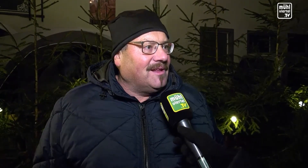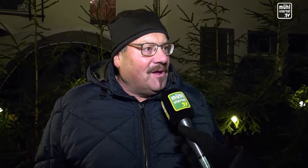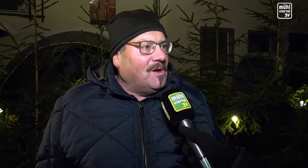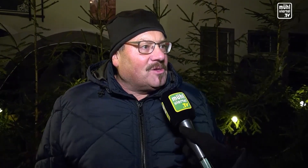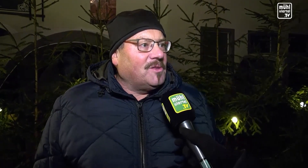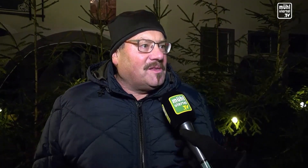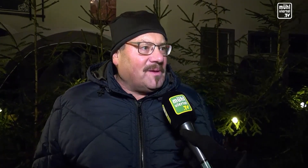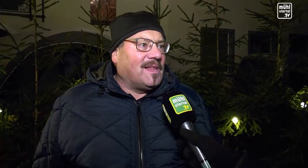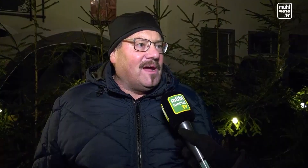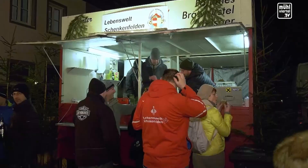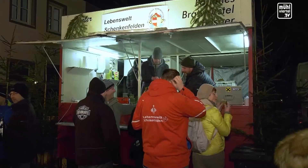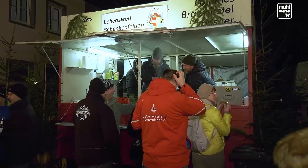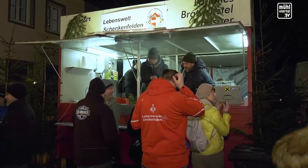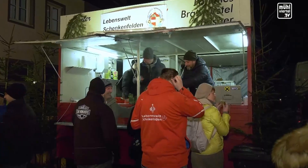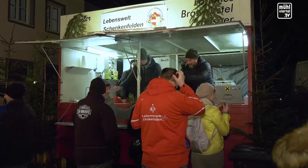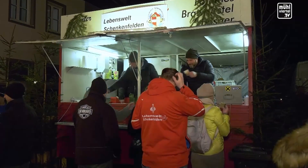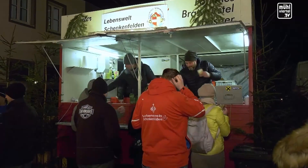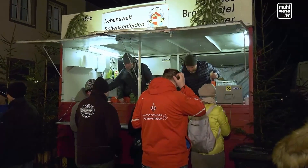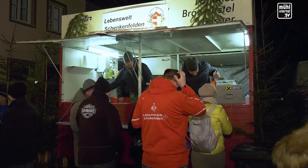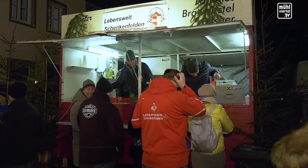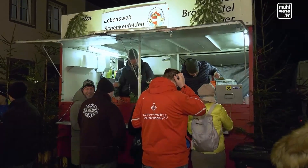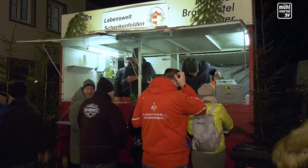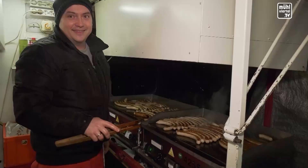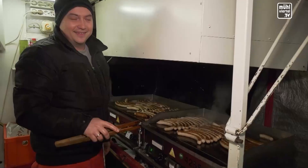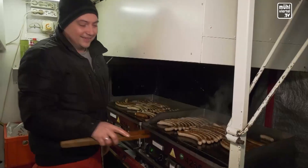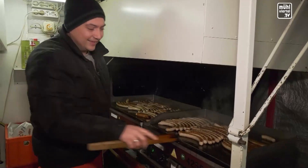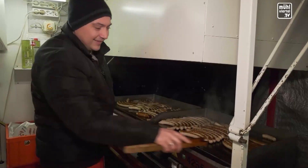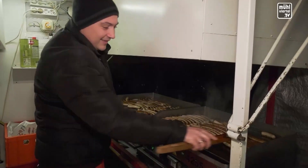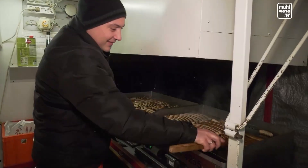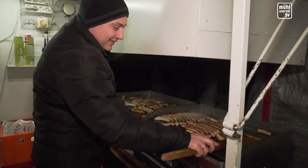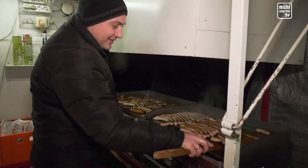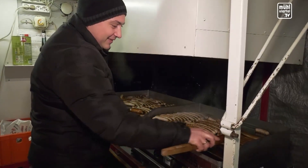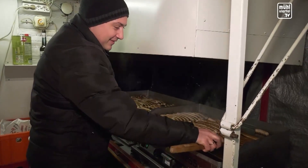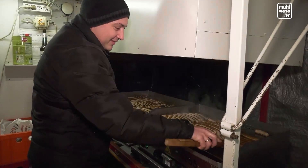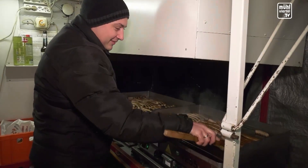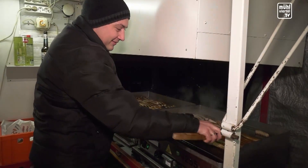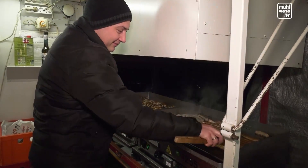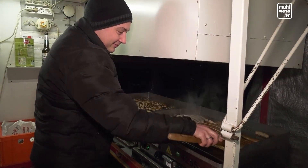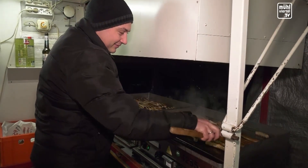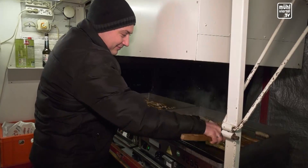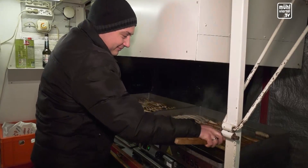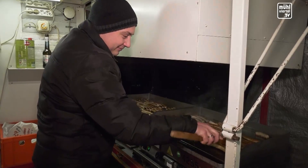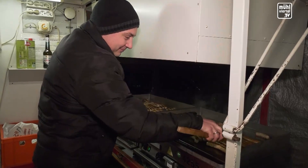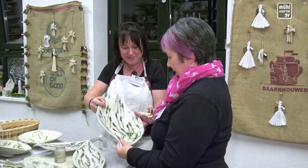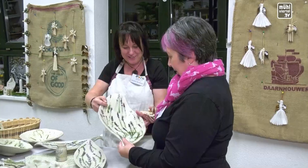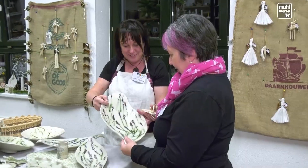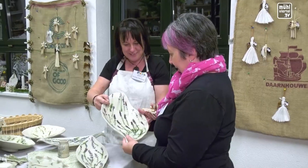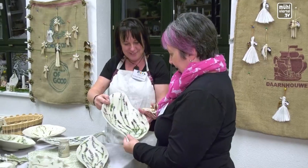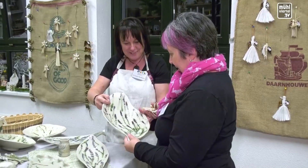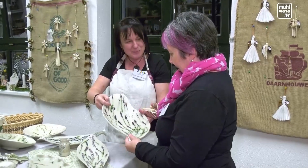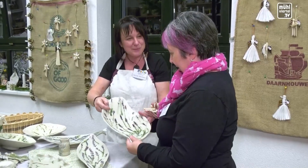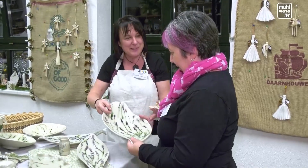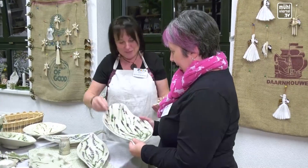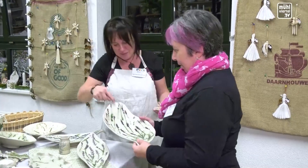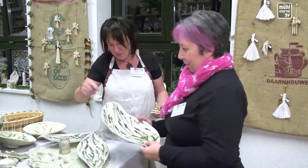Bierstandl, sondern es ist wirklich ein wirklicher Weihnachtsmarkt. Man geht rein, isst die Würsteln, trinkt sein Bier und dann kauft man sich noch